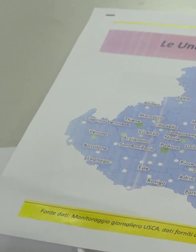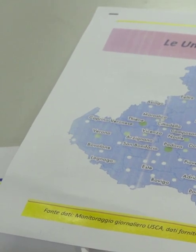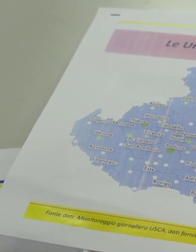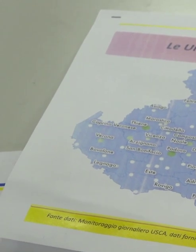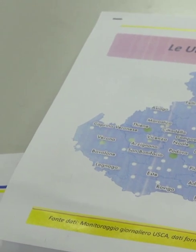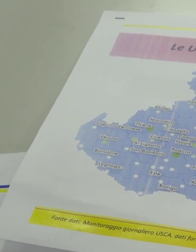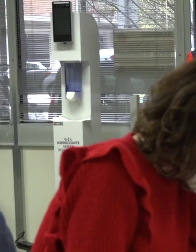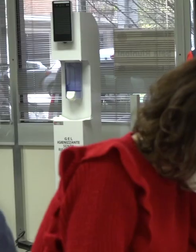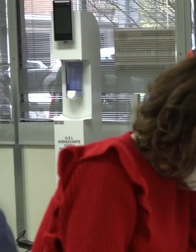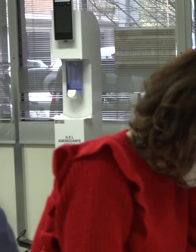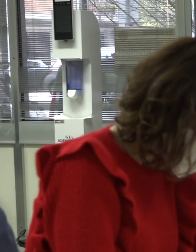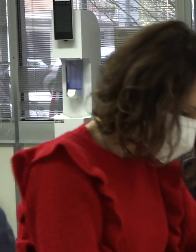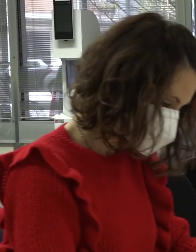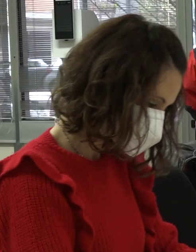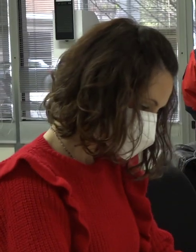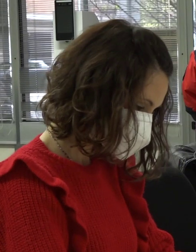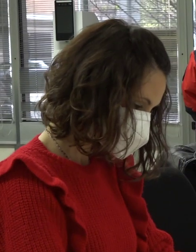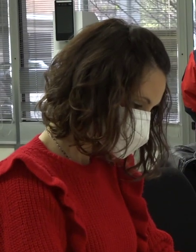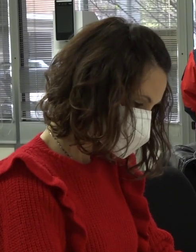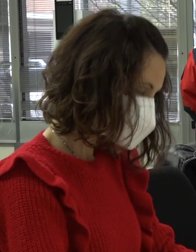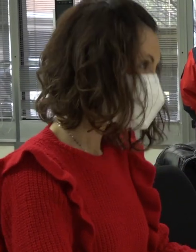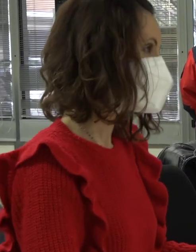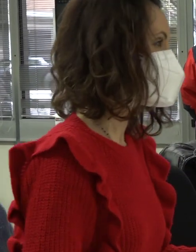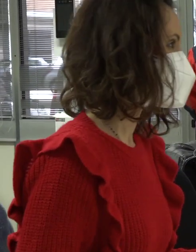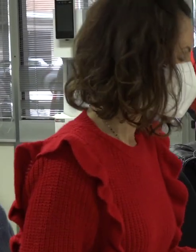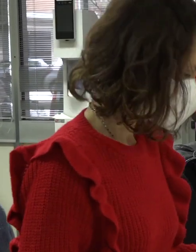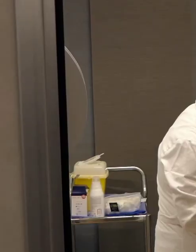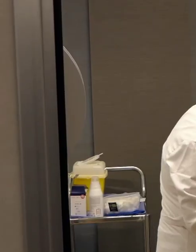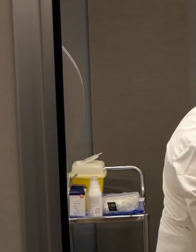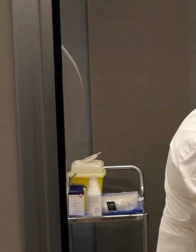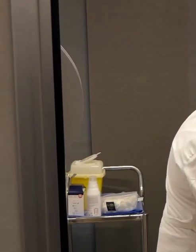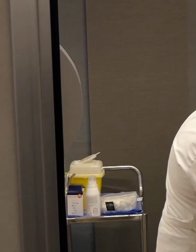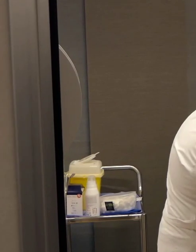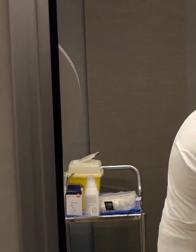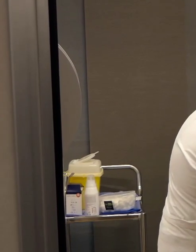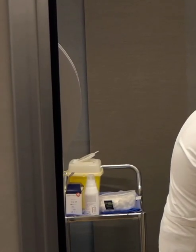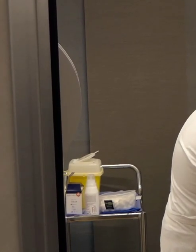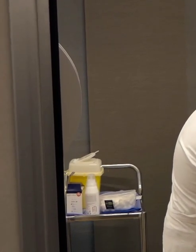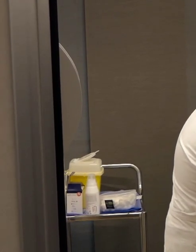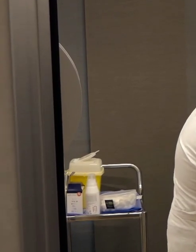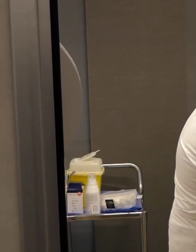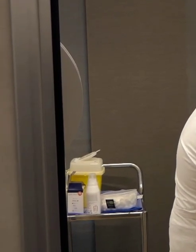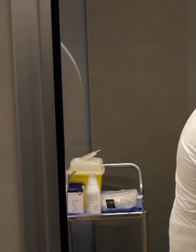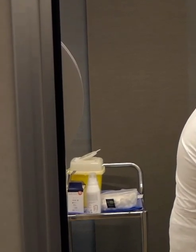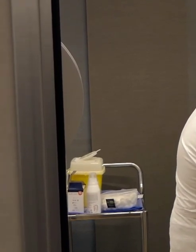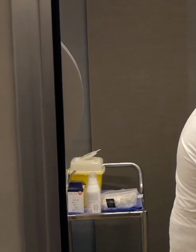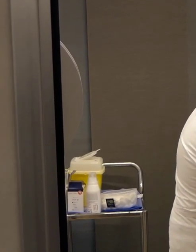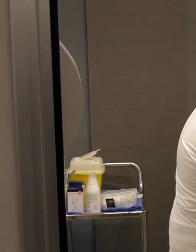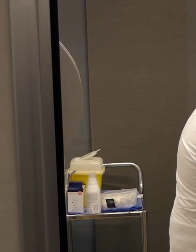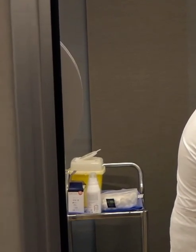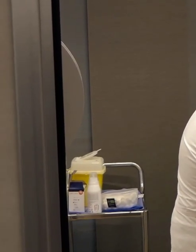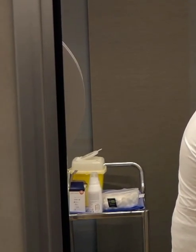stiamo lavorando su questo fronte e noi contiamo che la vera via di uscita sia il vaccino, perché non